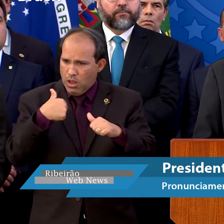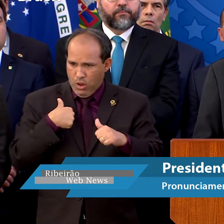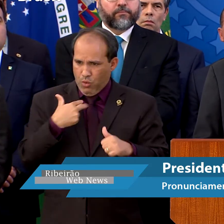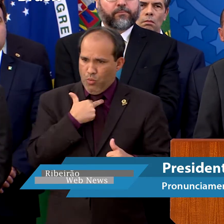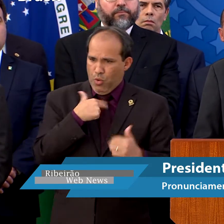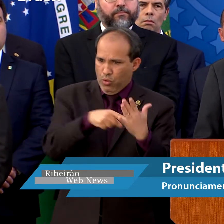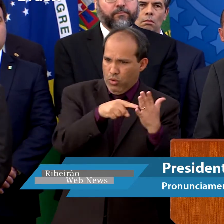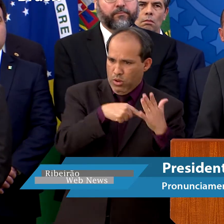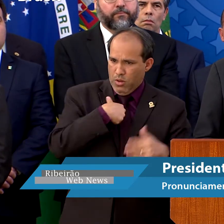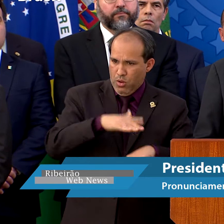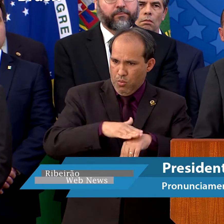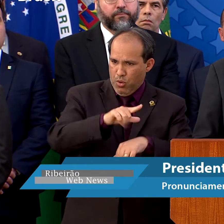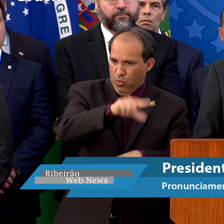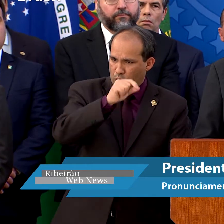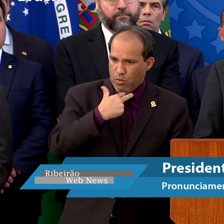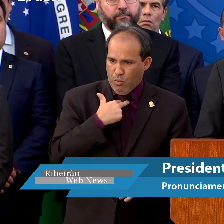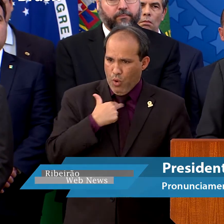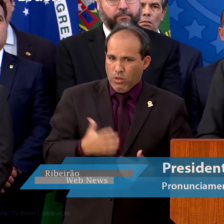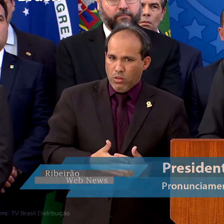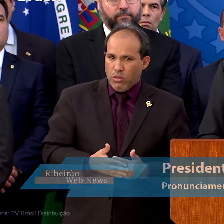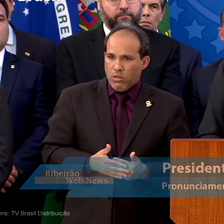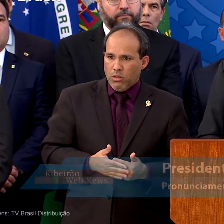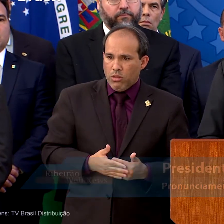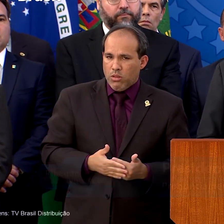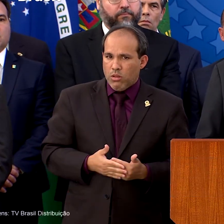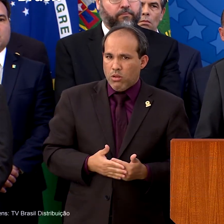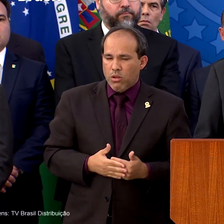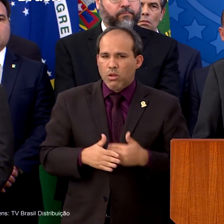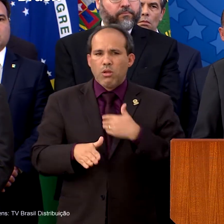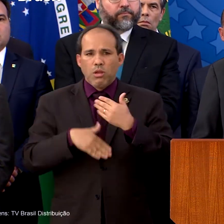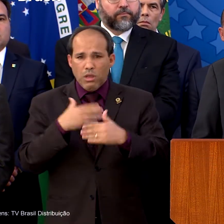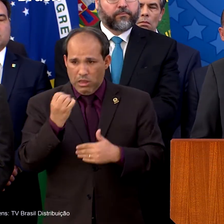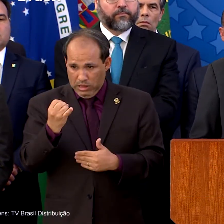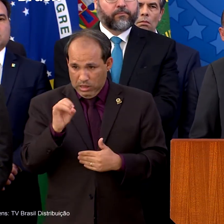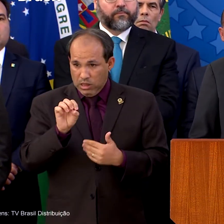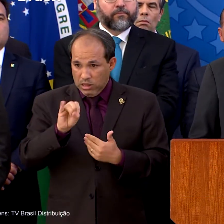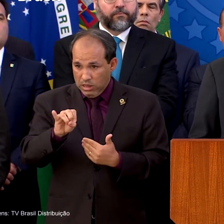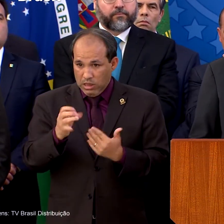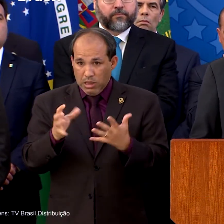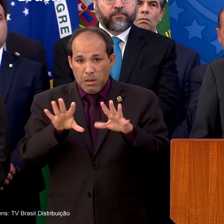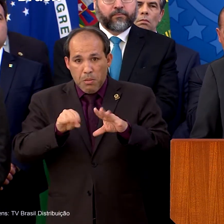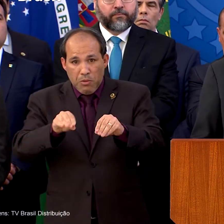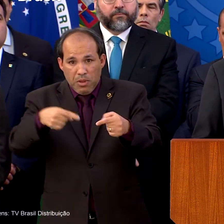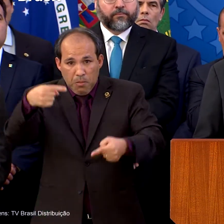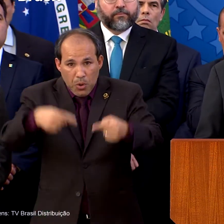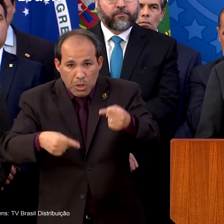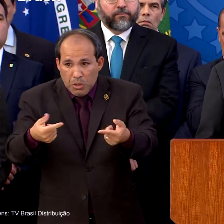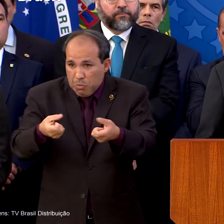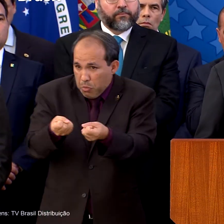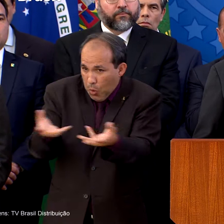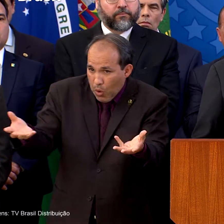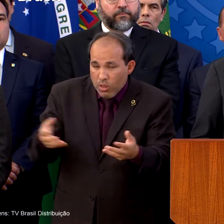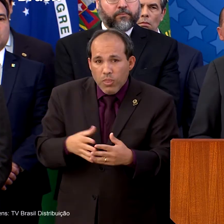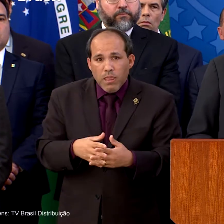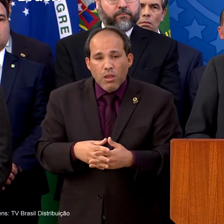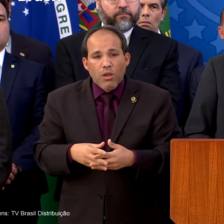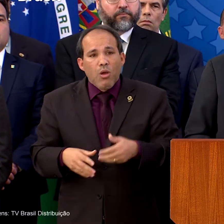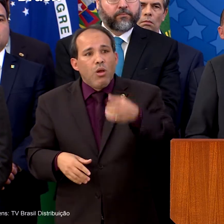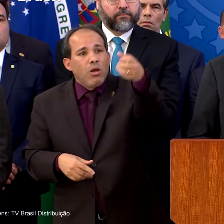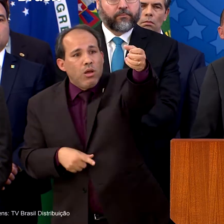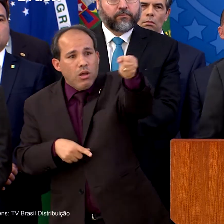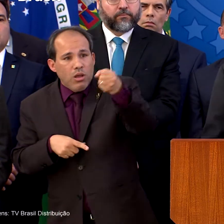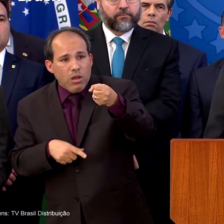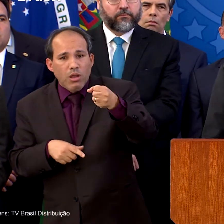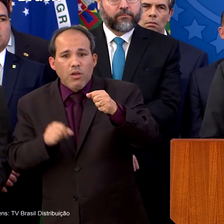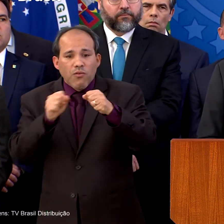meu oi ou então vamos pegar já que nós tem interferência política técnica e humana pegar o que